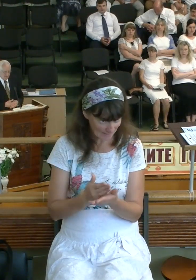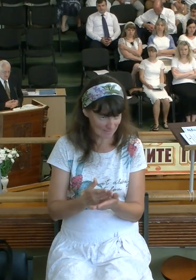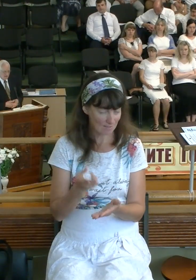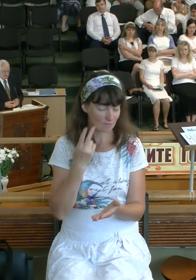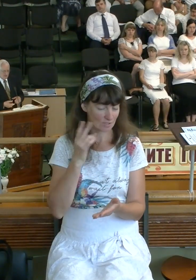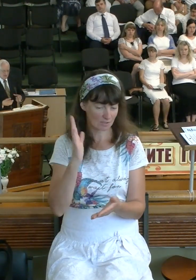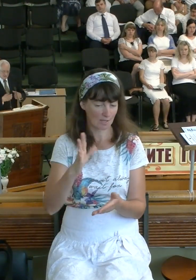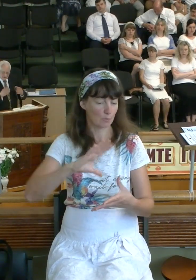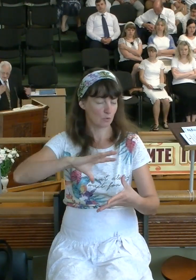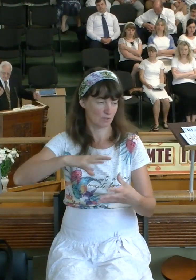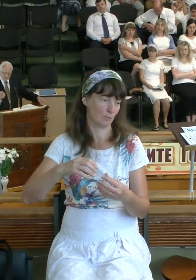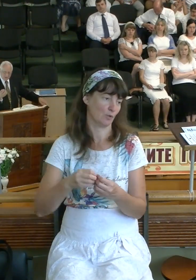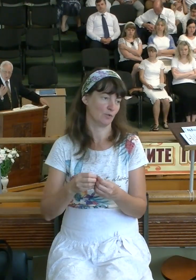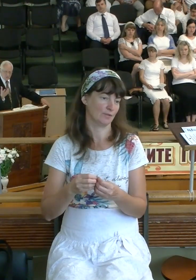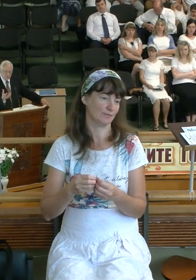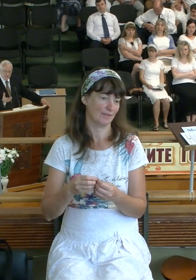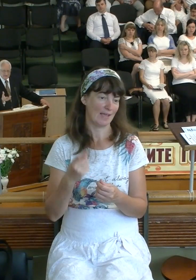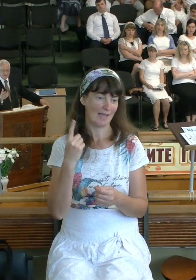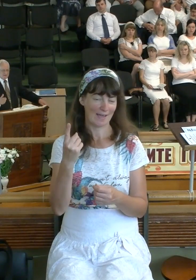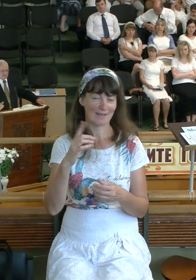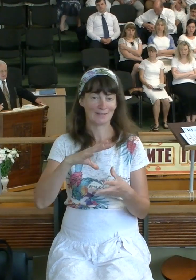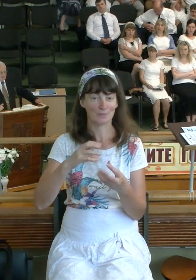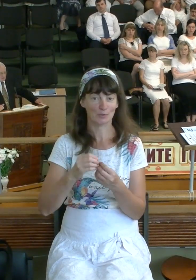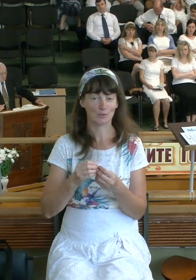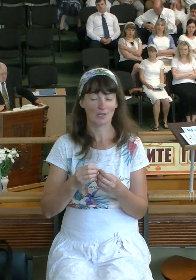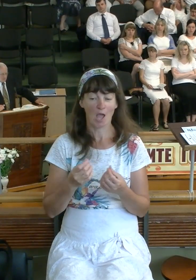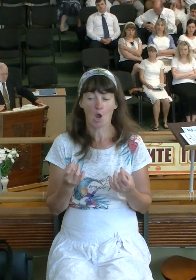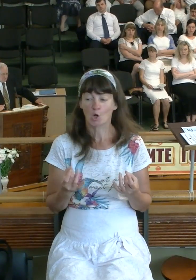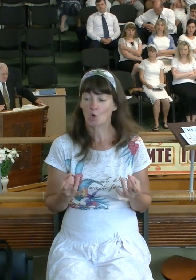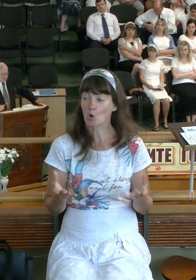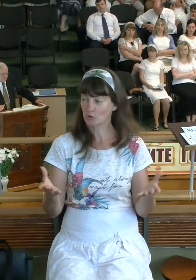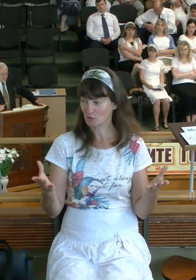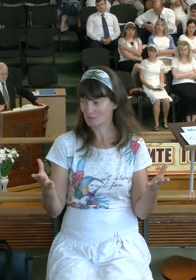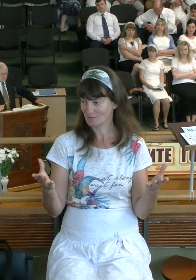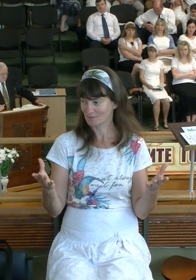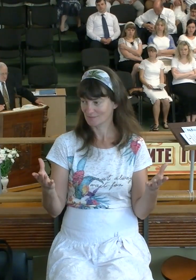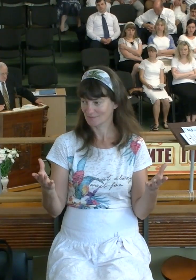приносит. И один из них кротость. Знаете, как заметна